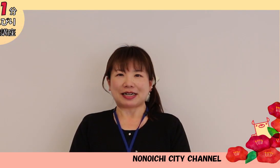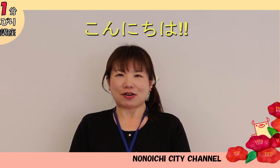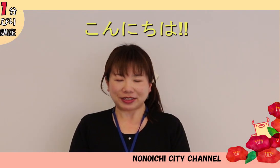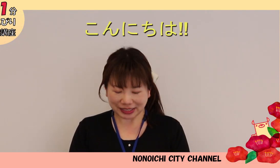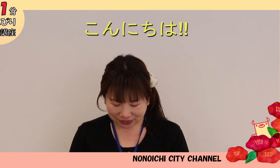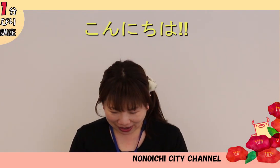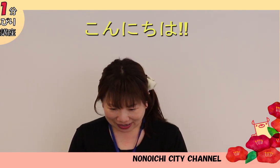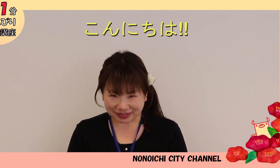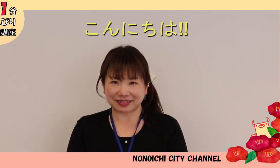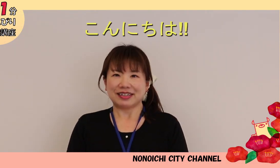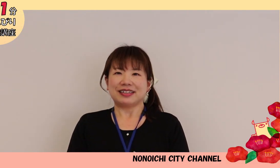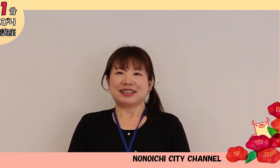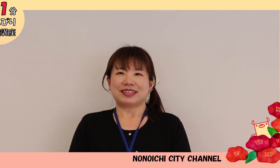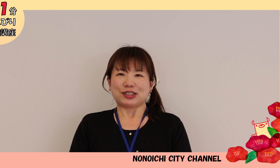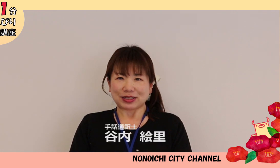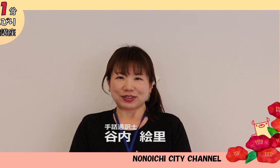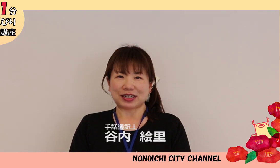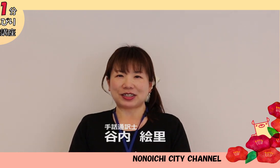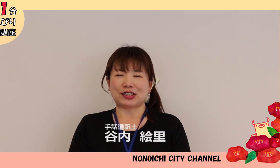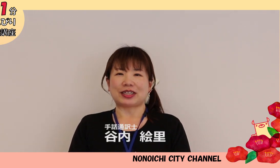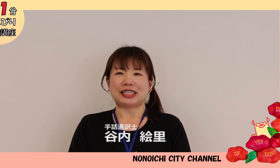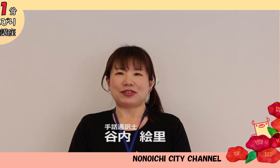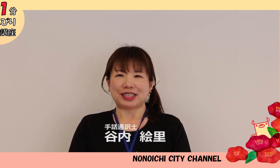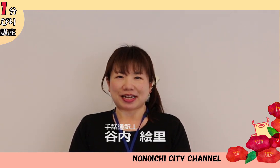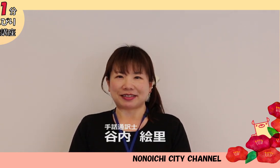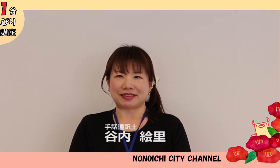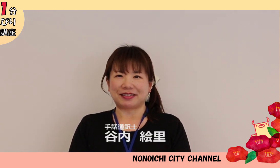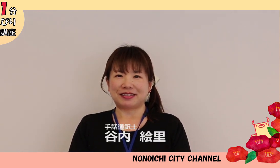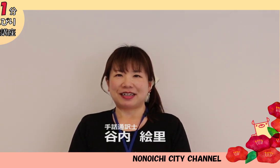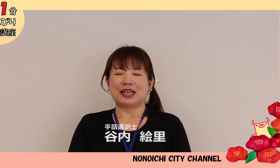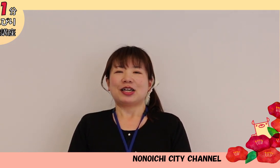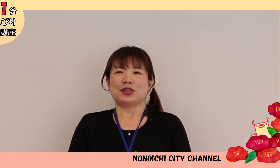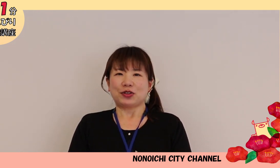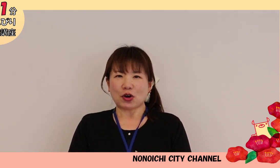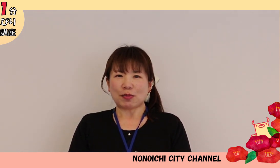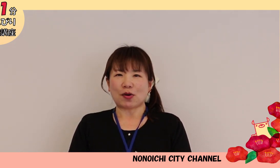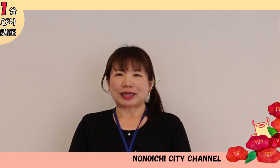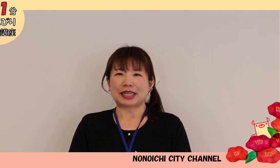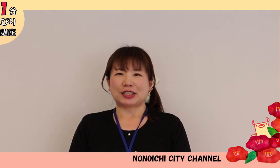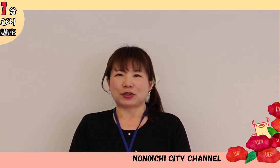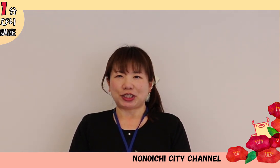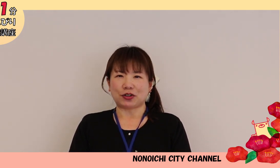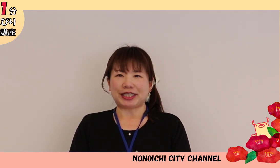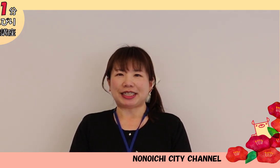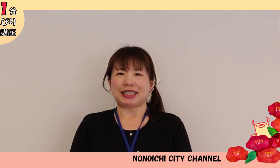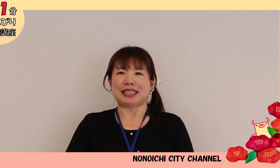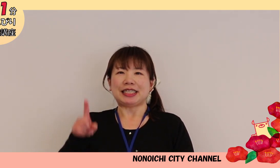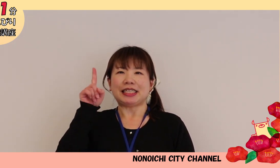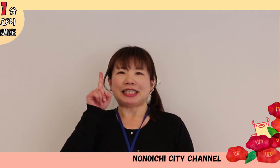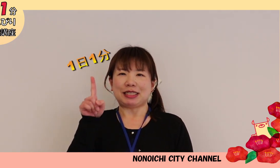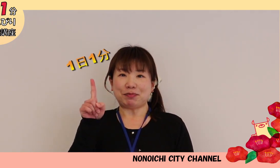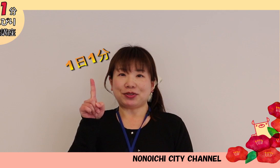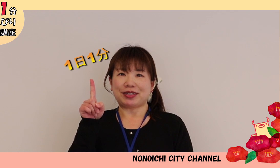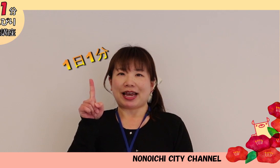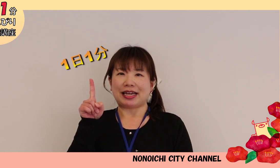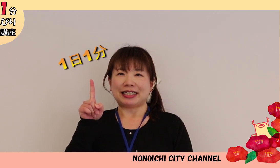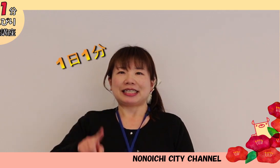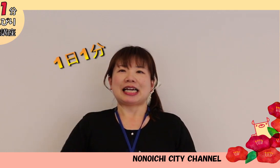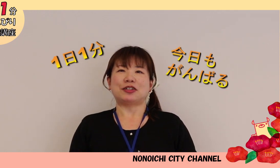皆さんこんにちは。手話通訳士の谷内です。今日も私と一緒に1日1分で気軽に